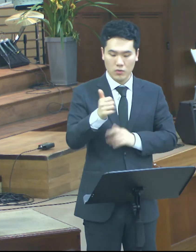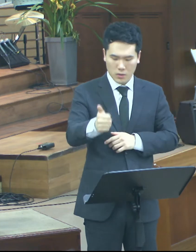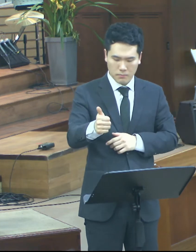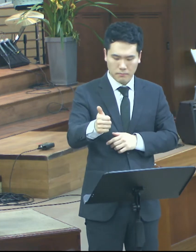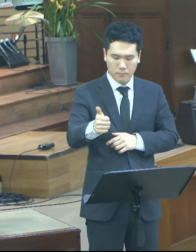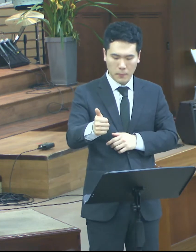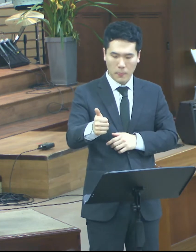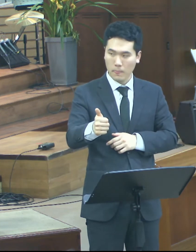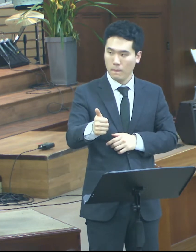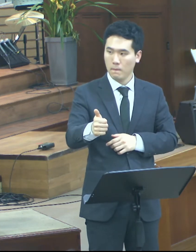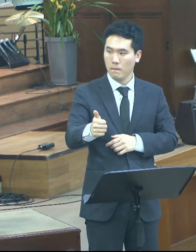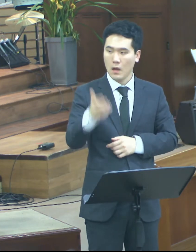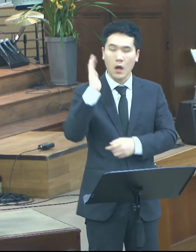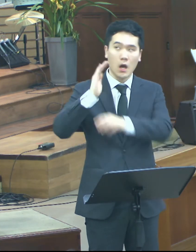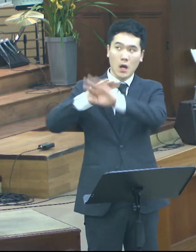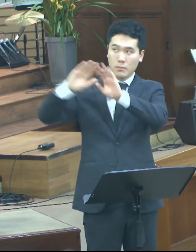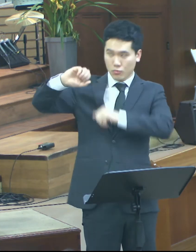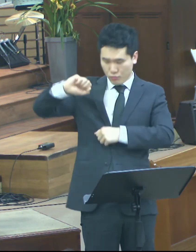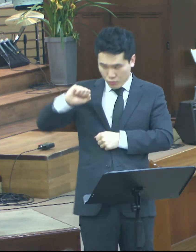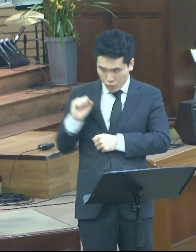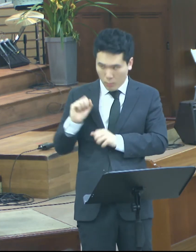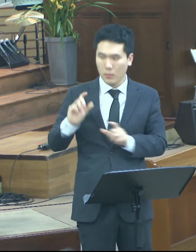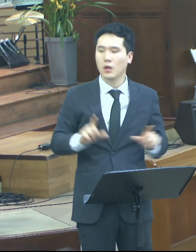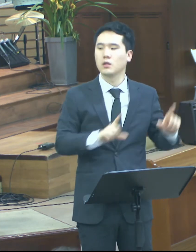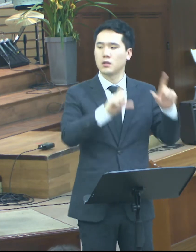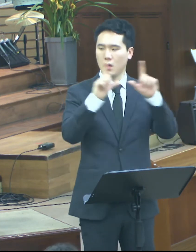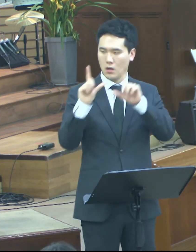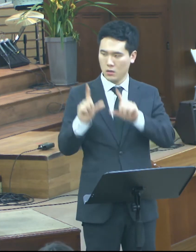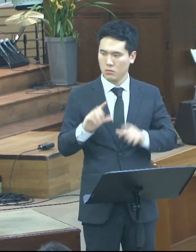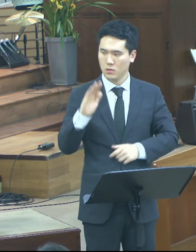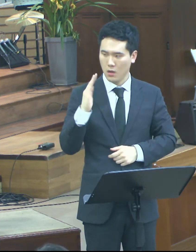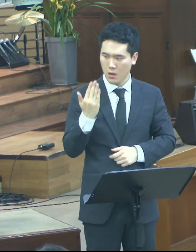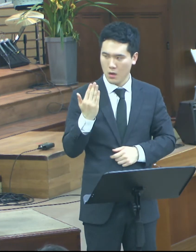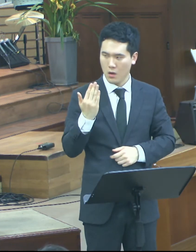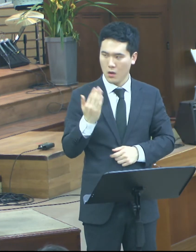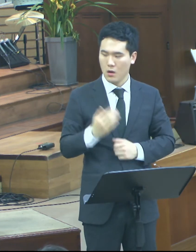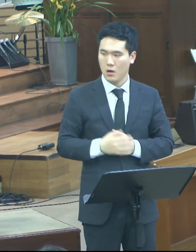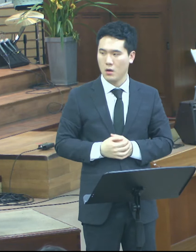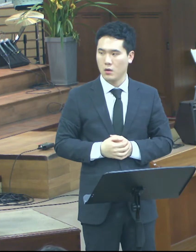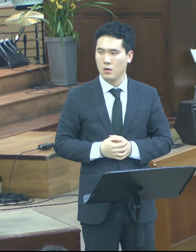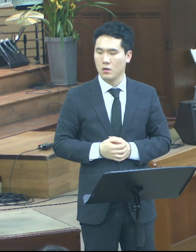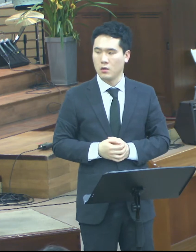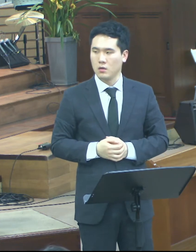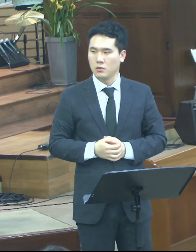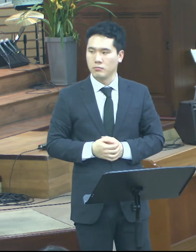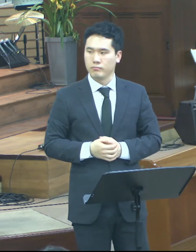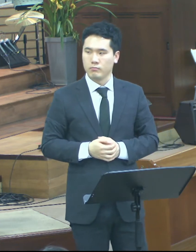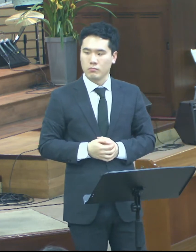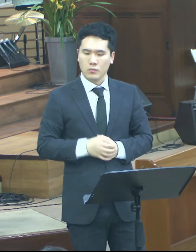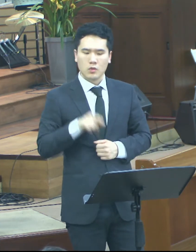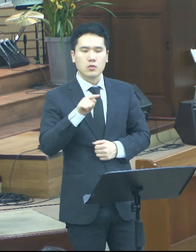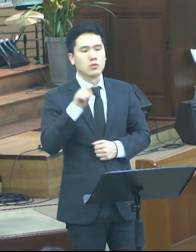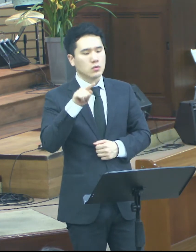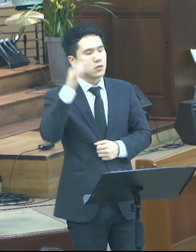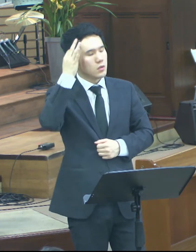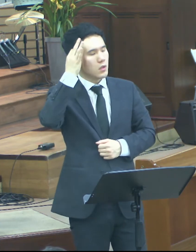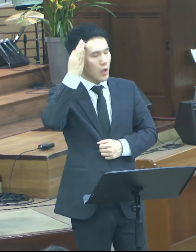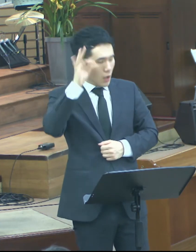자, 그런 것들을 이 떡의 기적은 의미하는 거죠. 그런 것을 깨달아야 한 끼